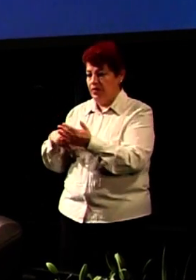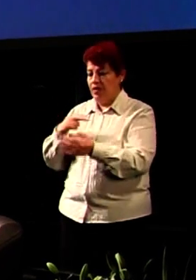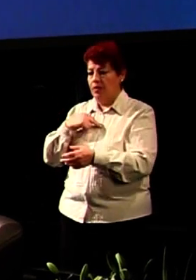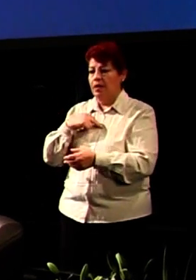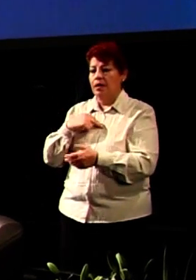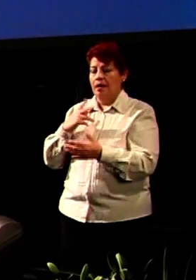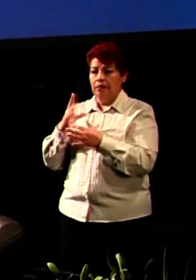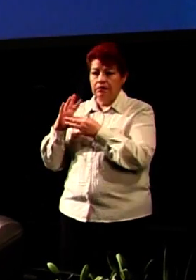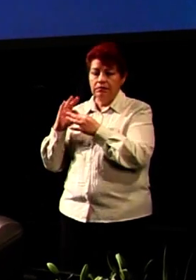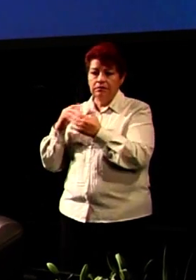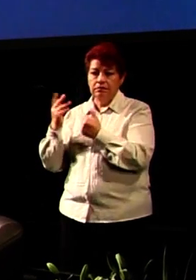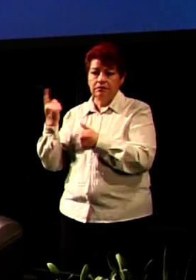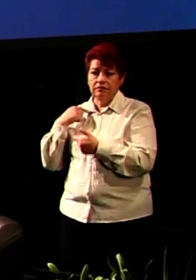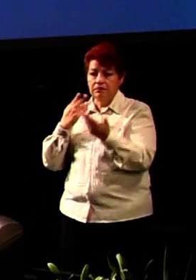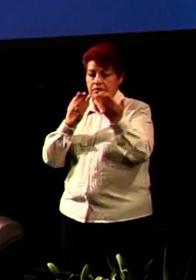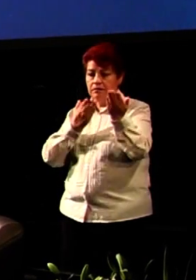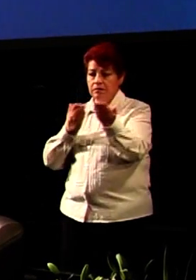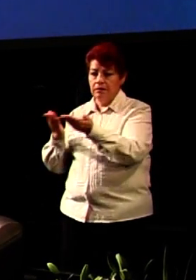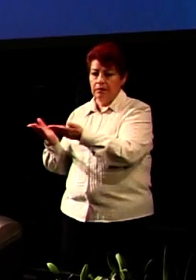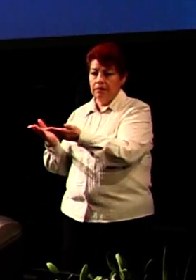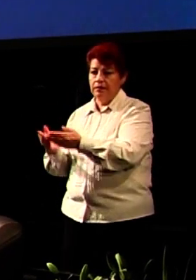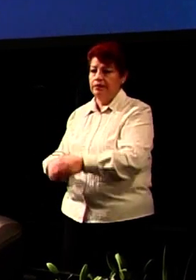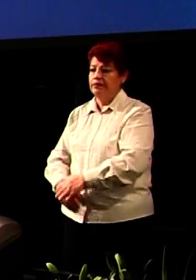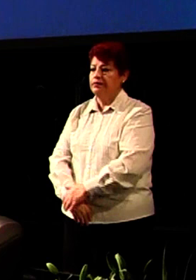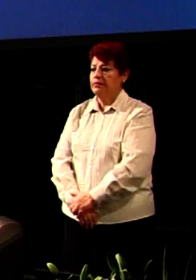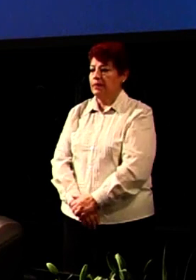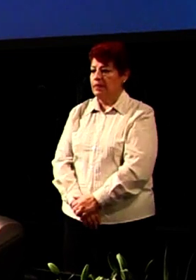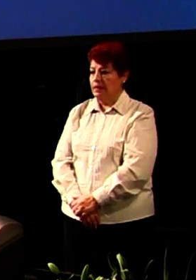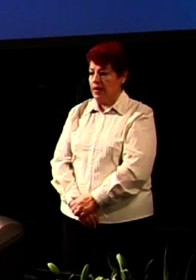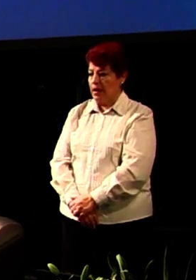nuestras ponentes pasen al frente.